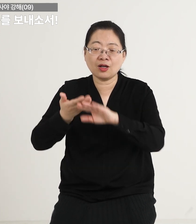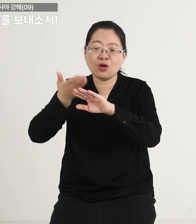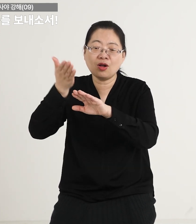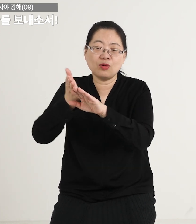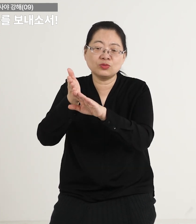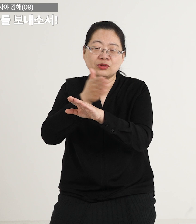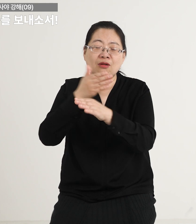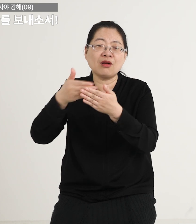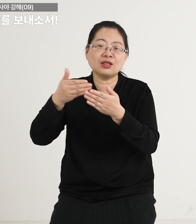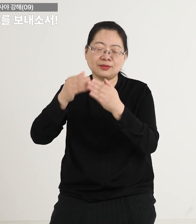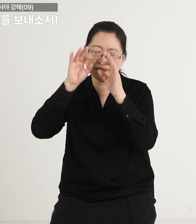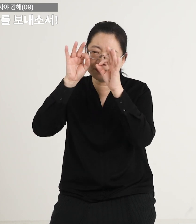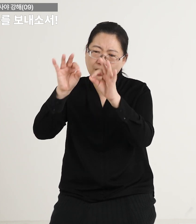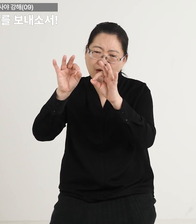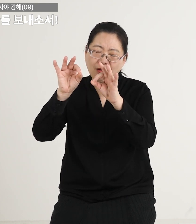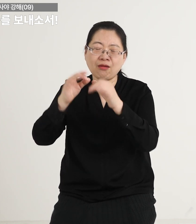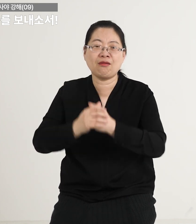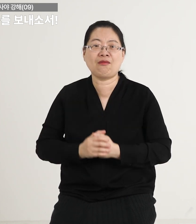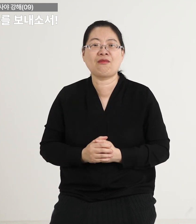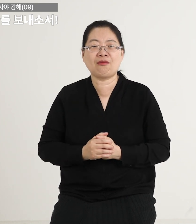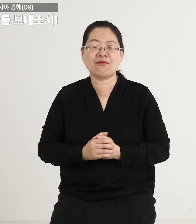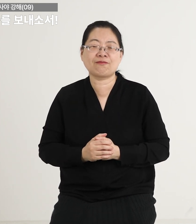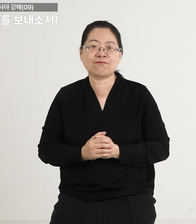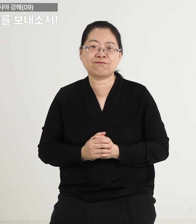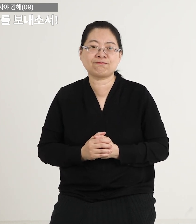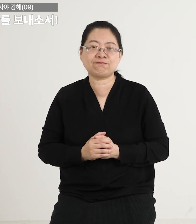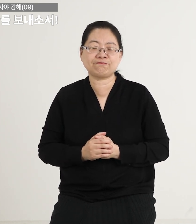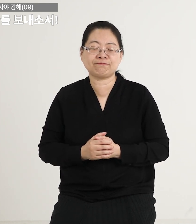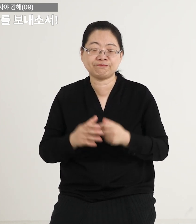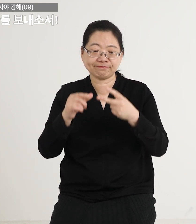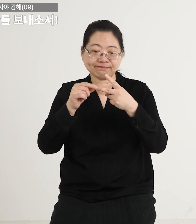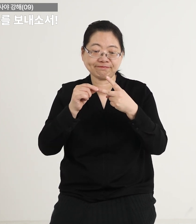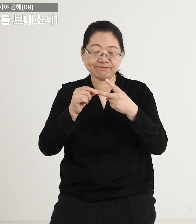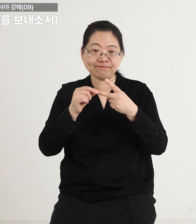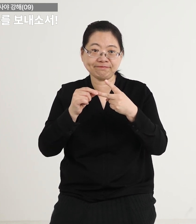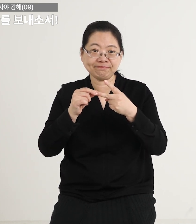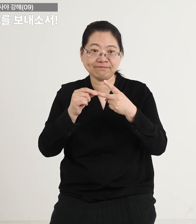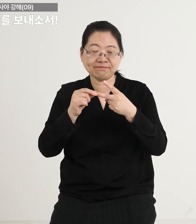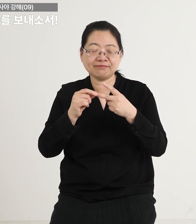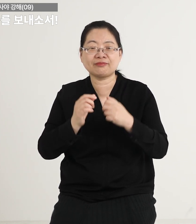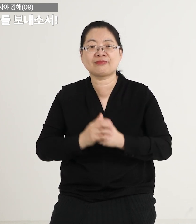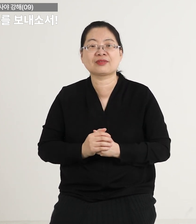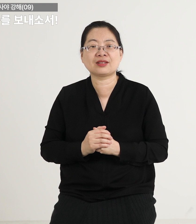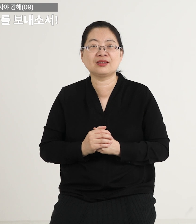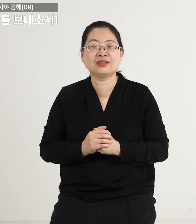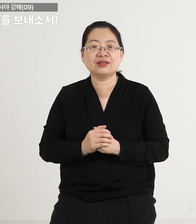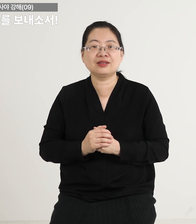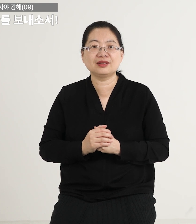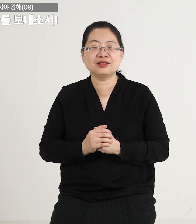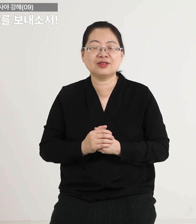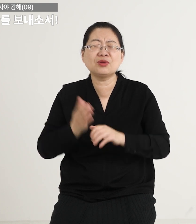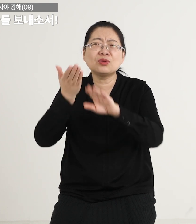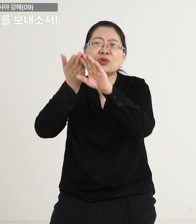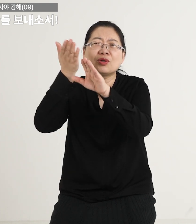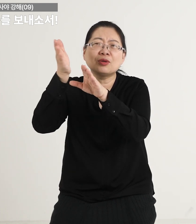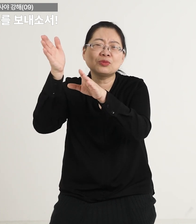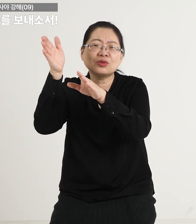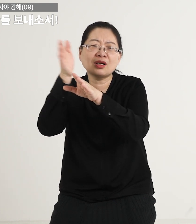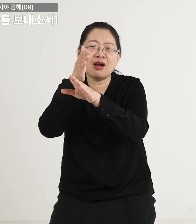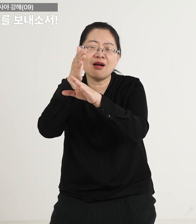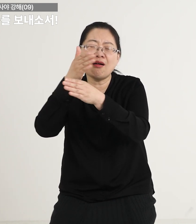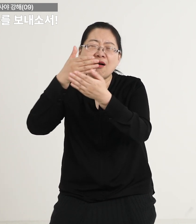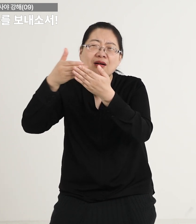위로부터의 그림을 봐요. 위로부터. 두 번째 그림은 그 위로부터의